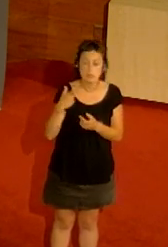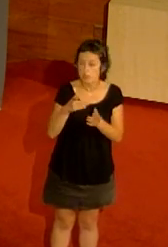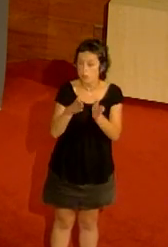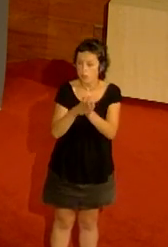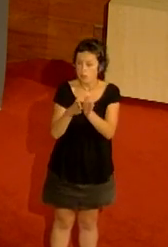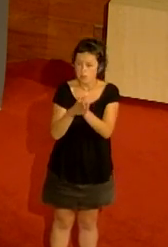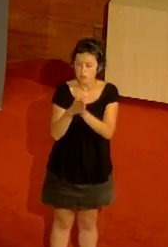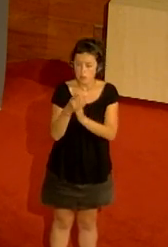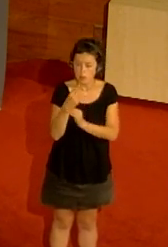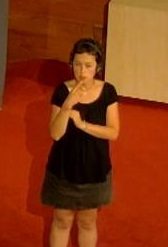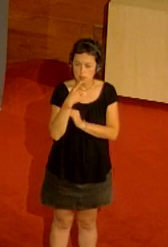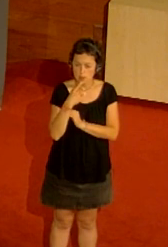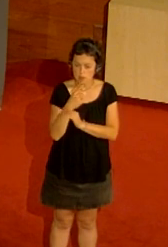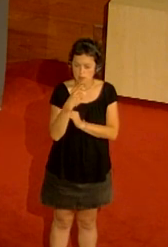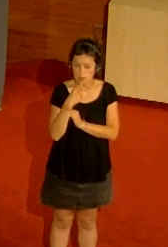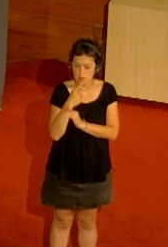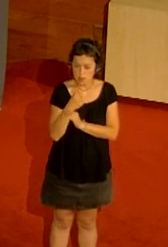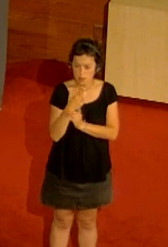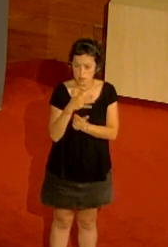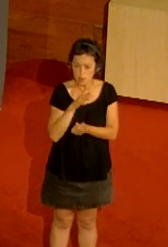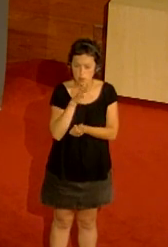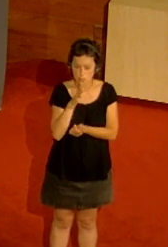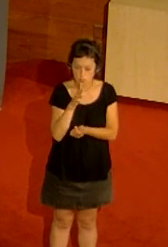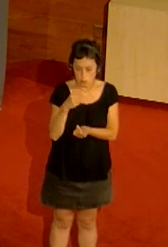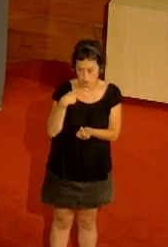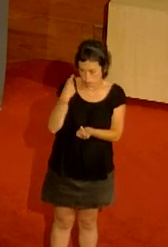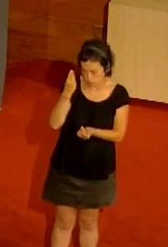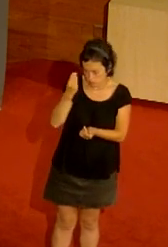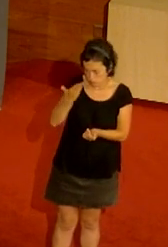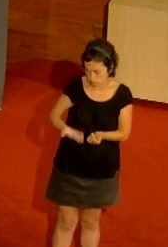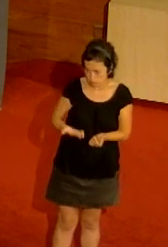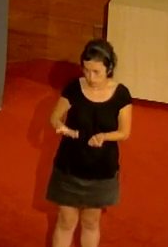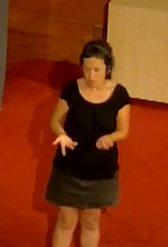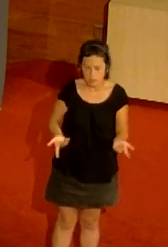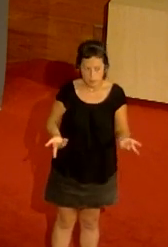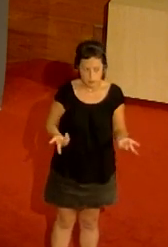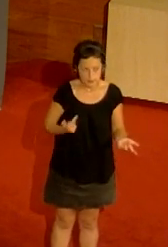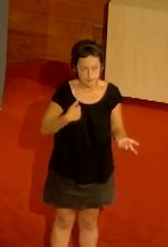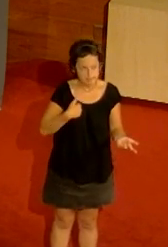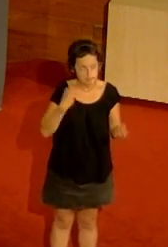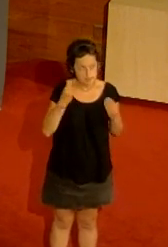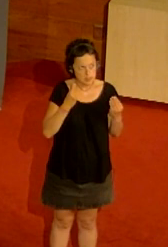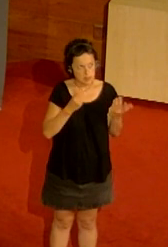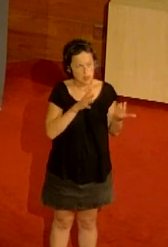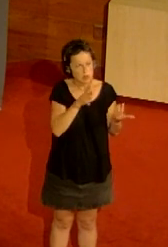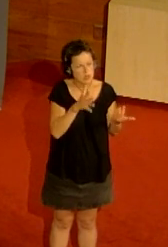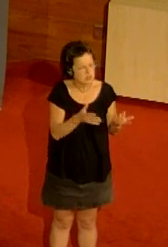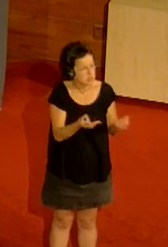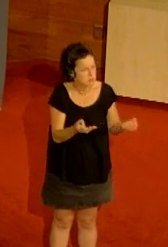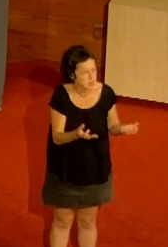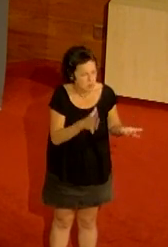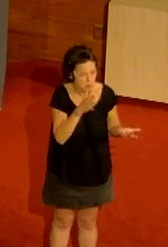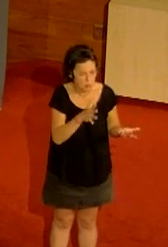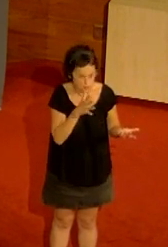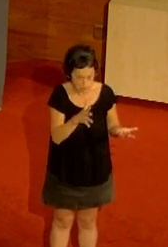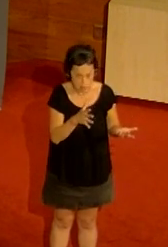de las razones, que yo creo que es súper importante el preguntarnos por qué, ¿no? ¿Por qué? ¿Qué está pasando? Sería para otras